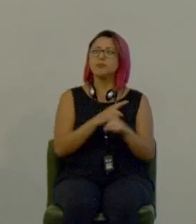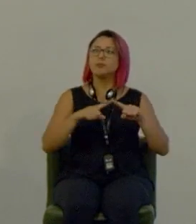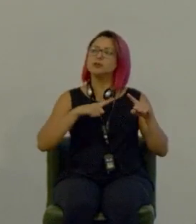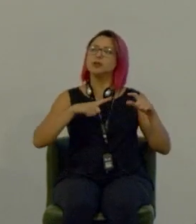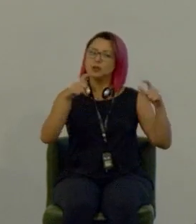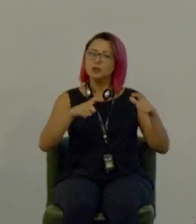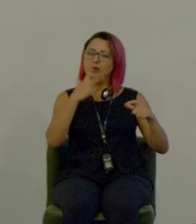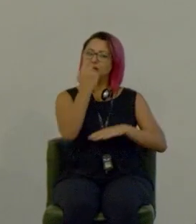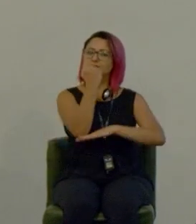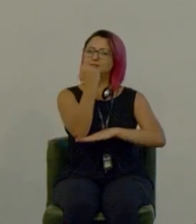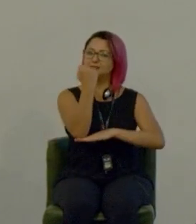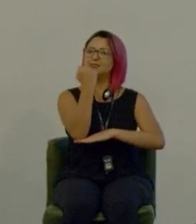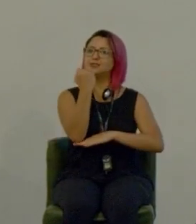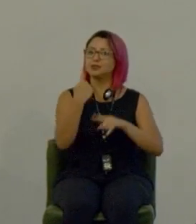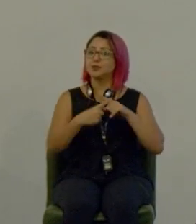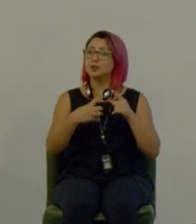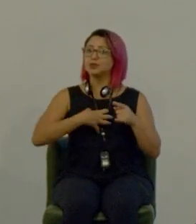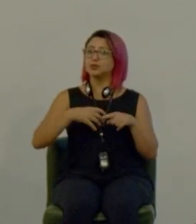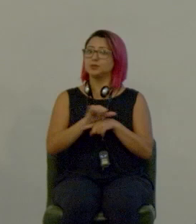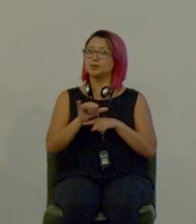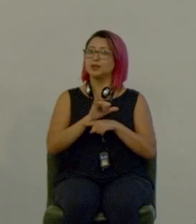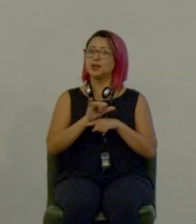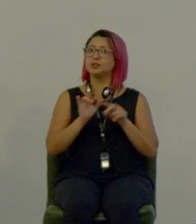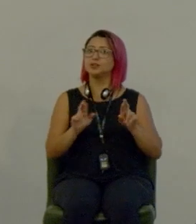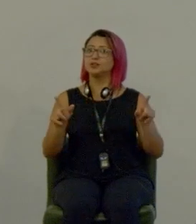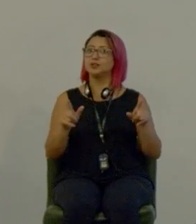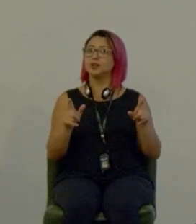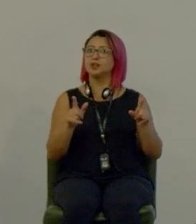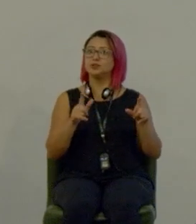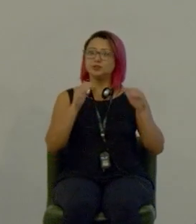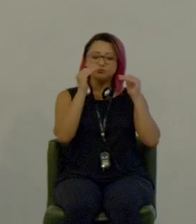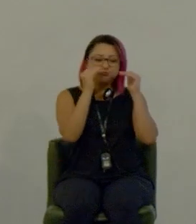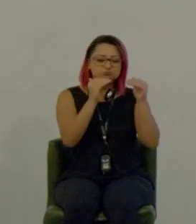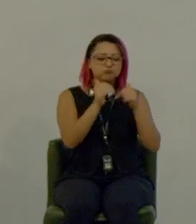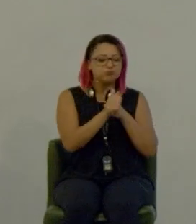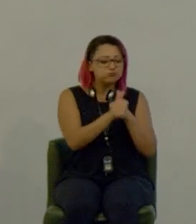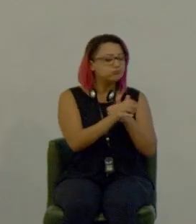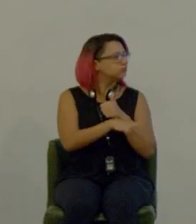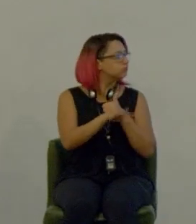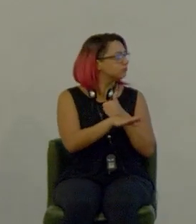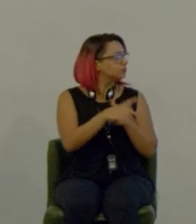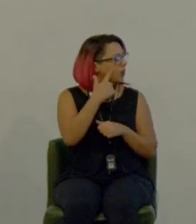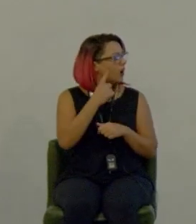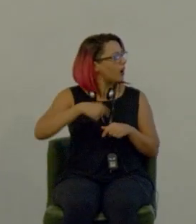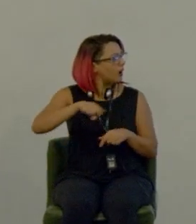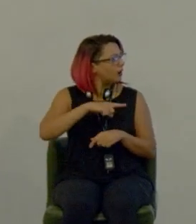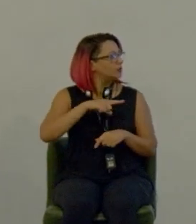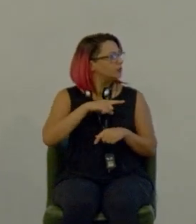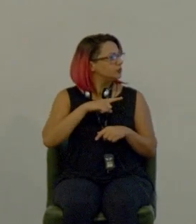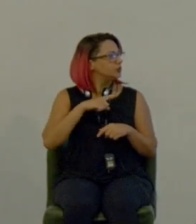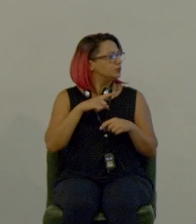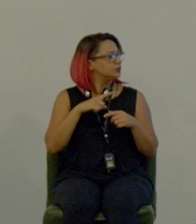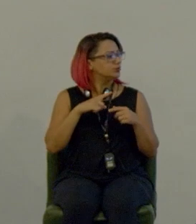formas diferentes de habitar o planeta ainda sobrevivem, né? E resistem. E eu acho que o que a gente vê muito, né, pensando nessa